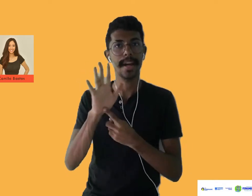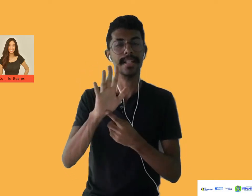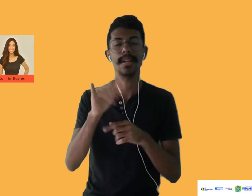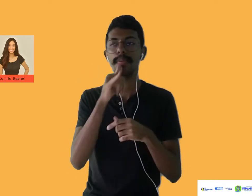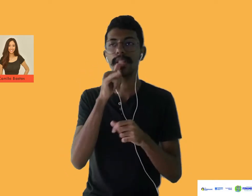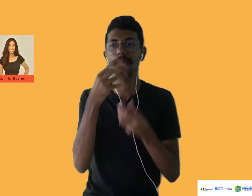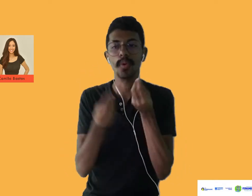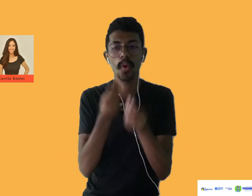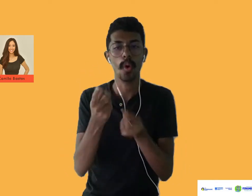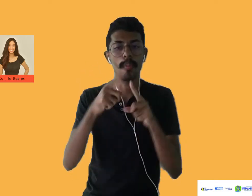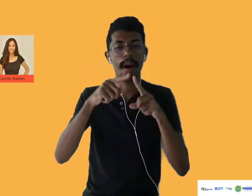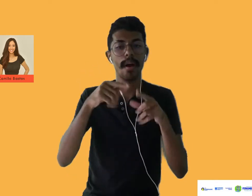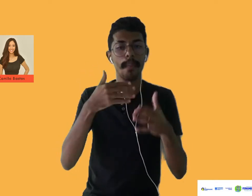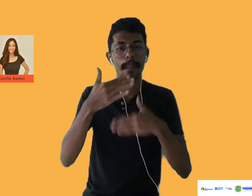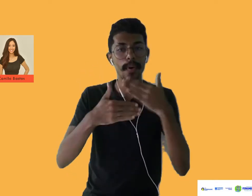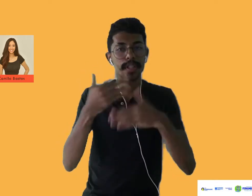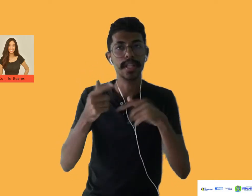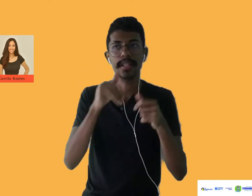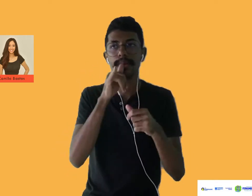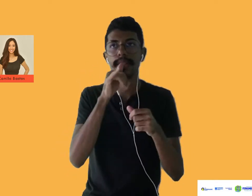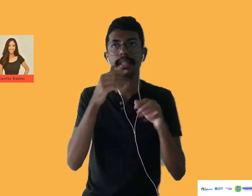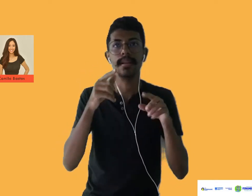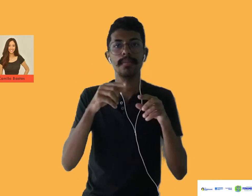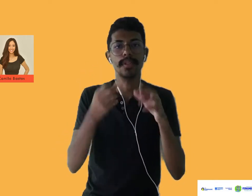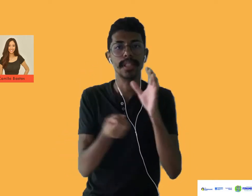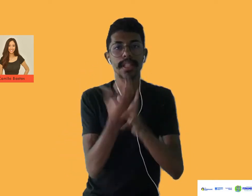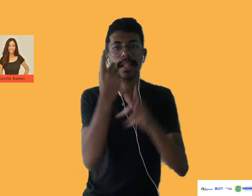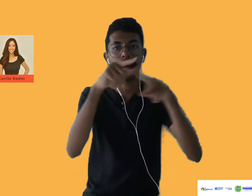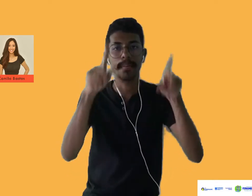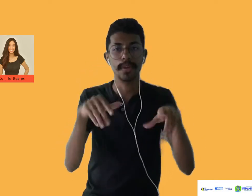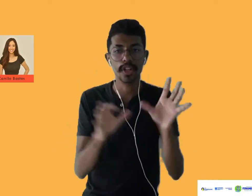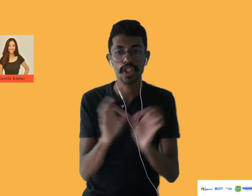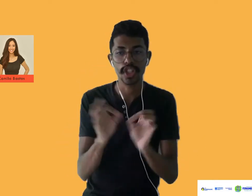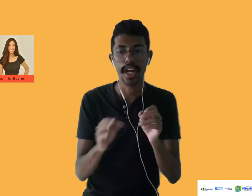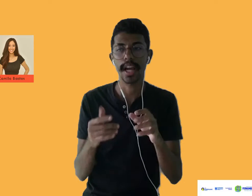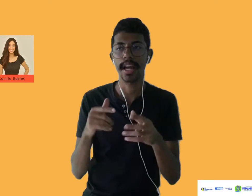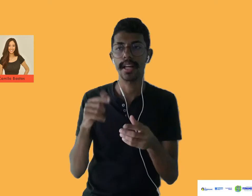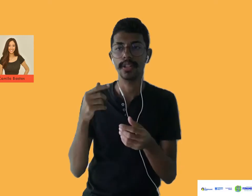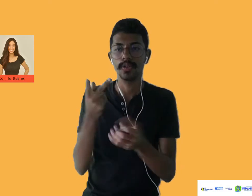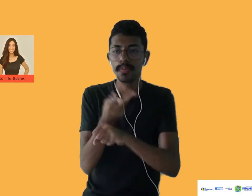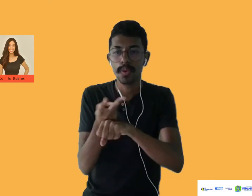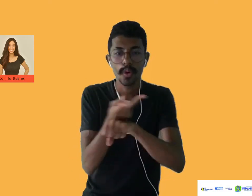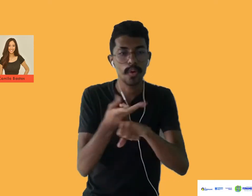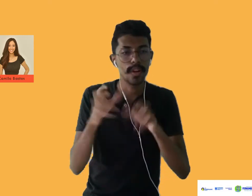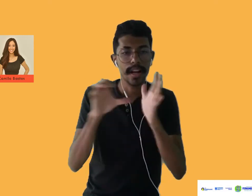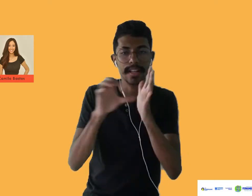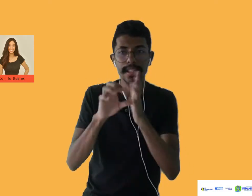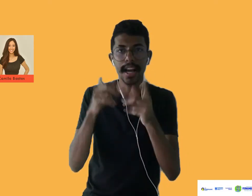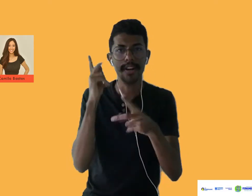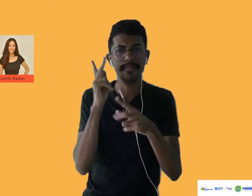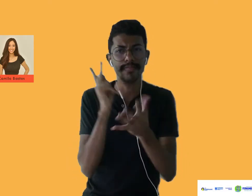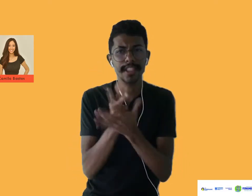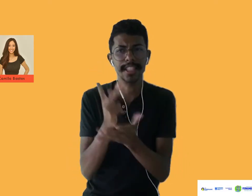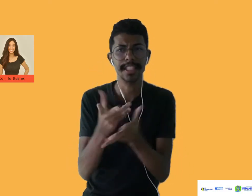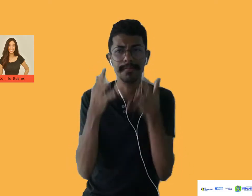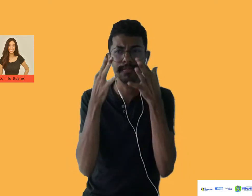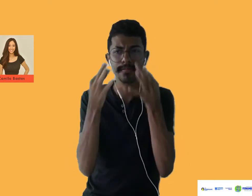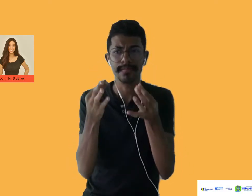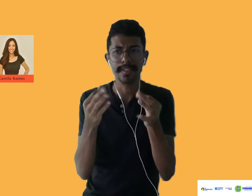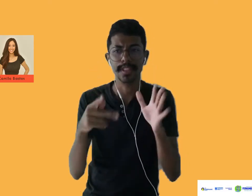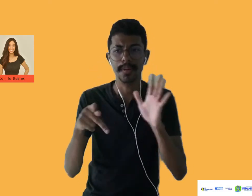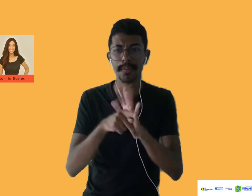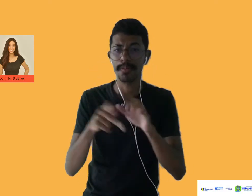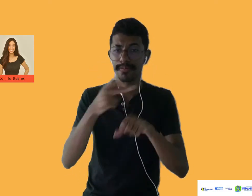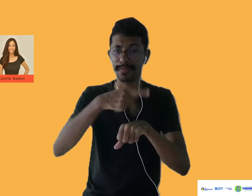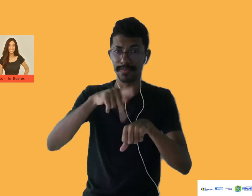né, de criar projetos, de conhecer editais, de precisar estar sempre atenta, né, conhecendo a burocracia do país